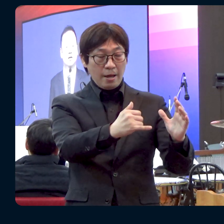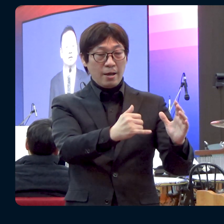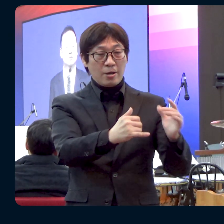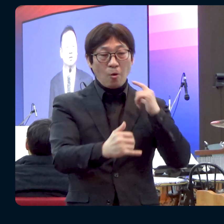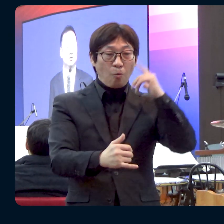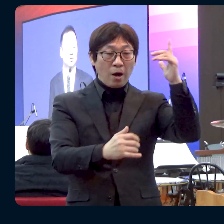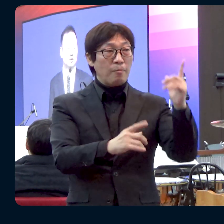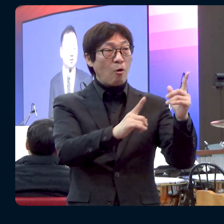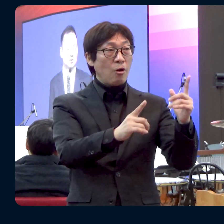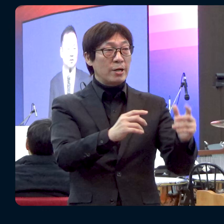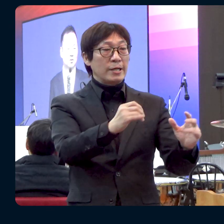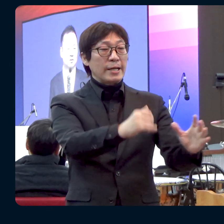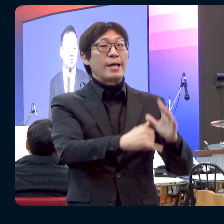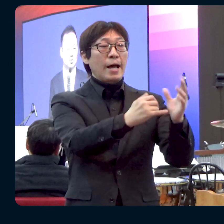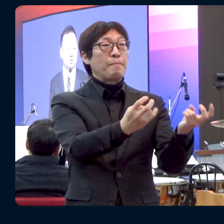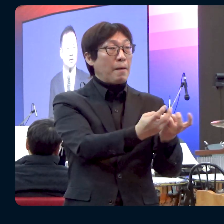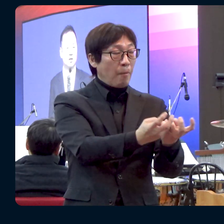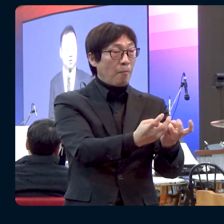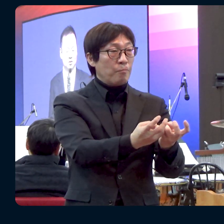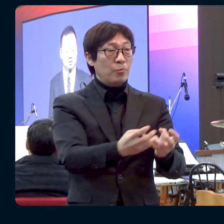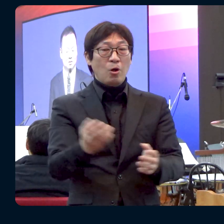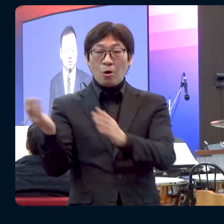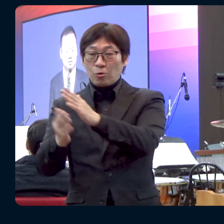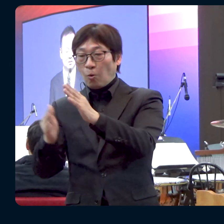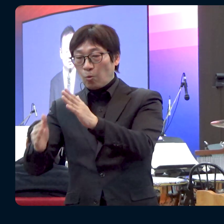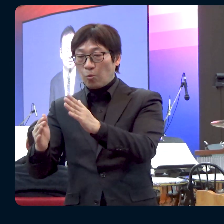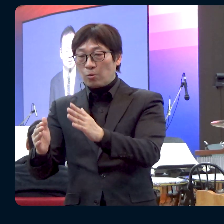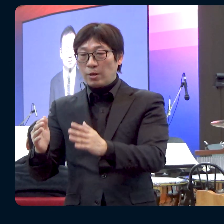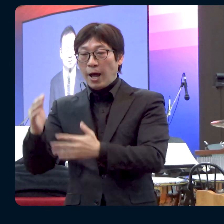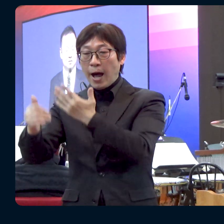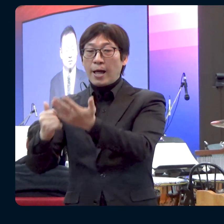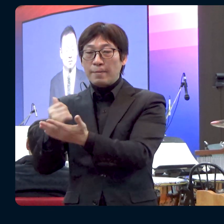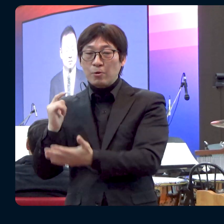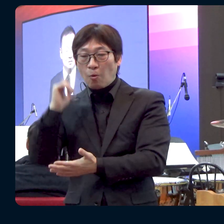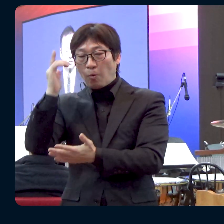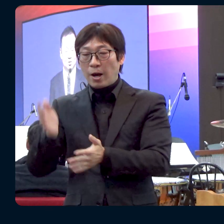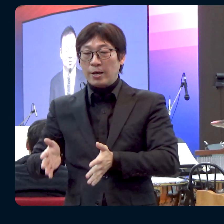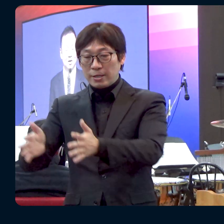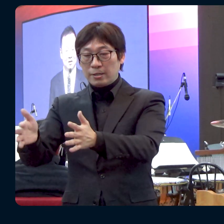성도는 하나님을 이용해서 그것을 얻고자 한다면